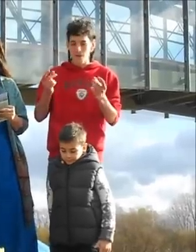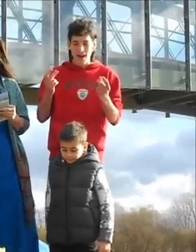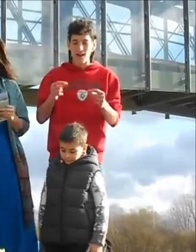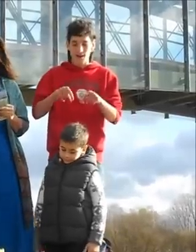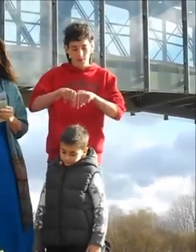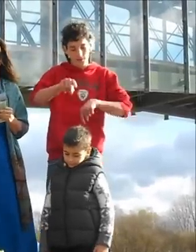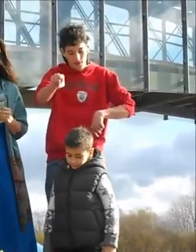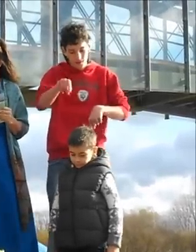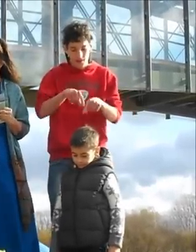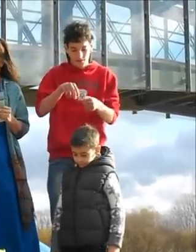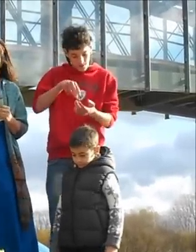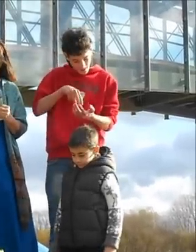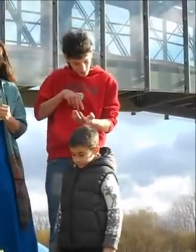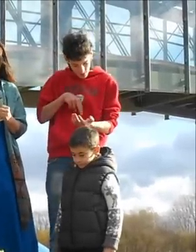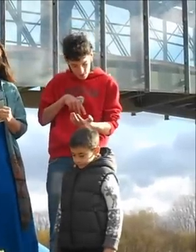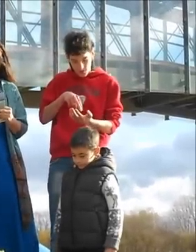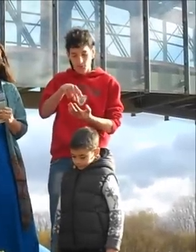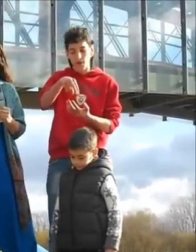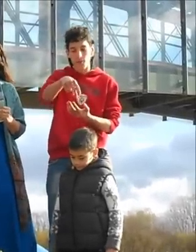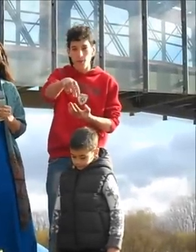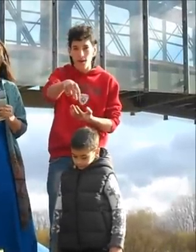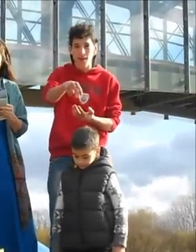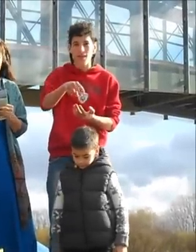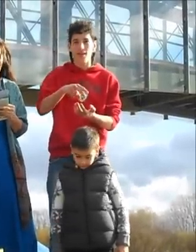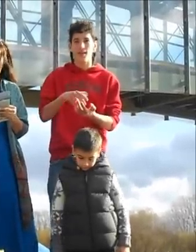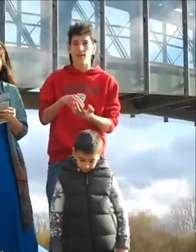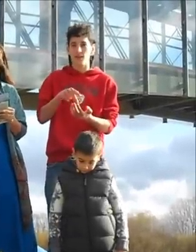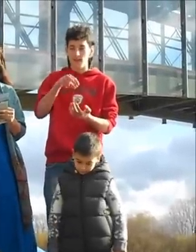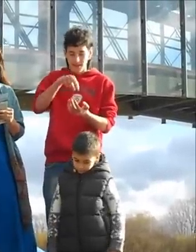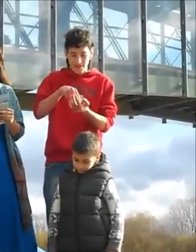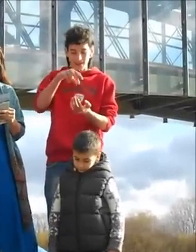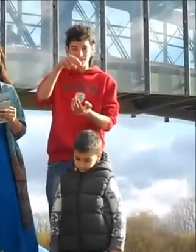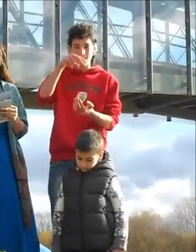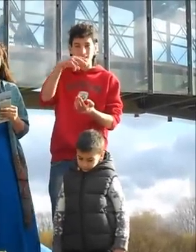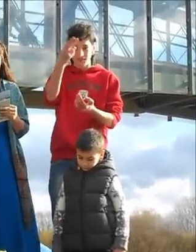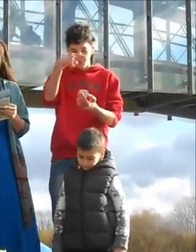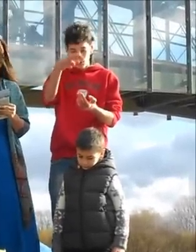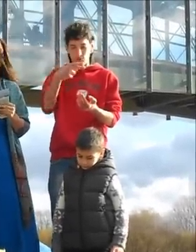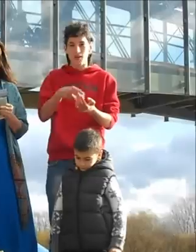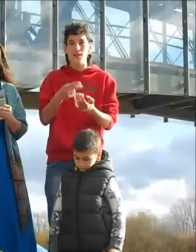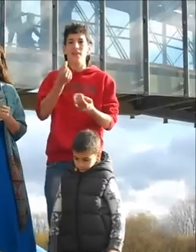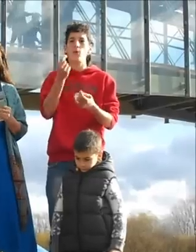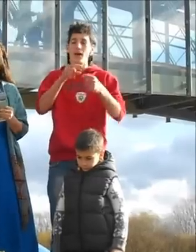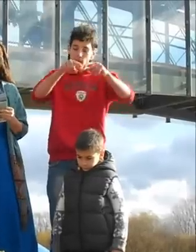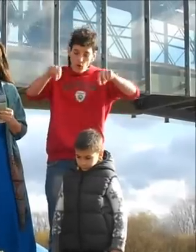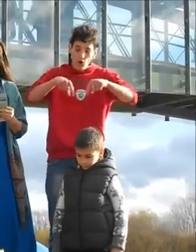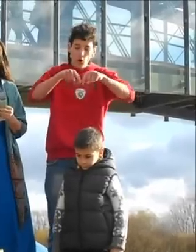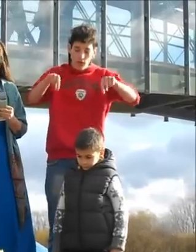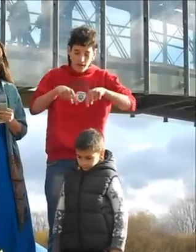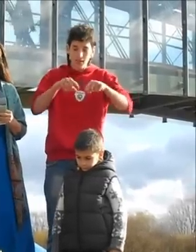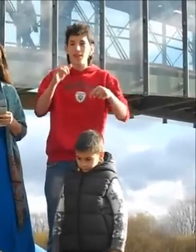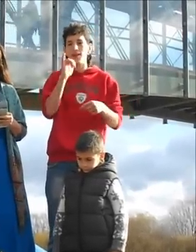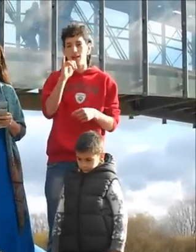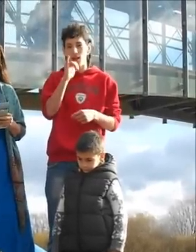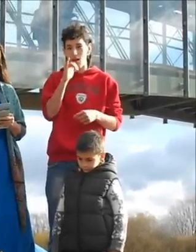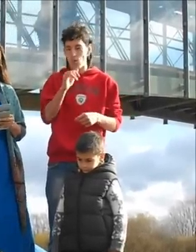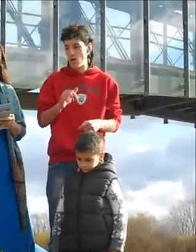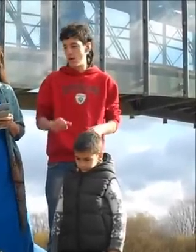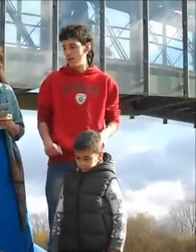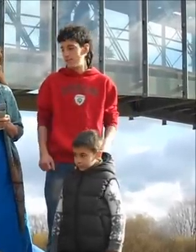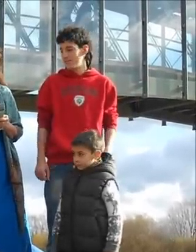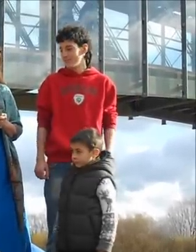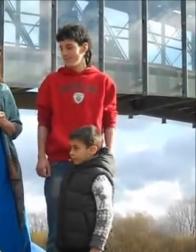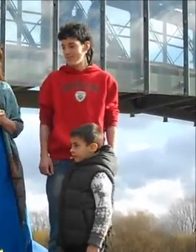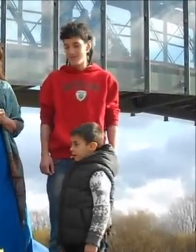sus patas, retroceden, avanzan, dan saltos acrobáticos dibujando ondas en el agua.